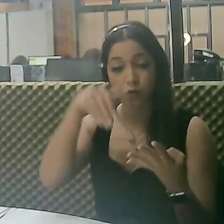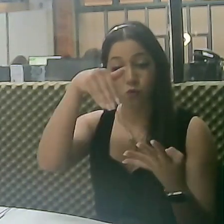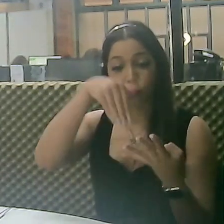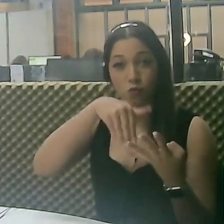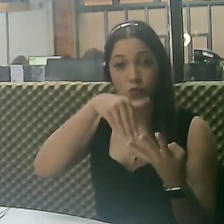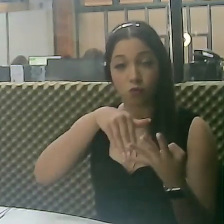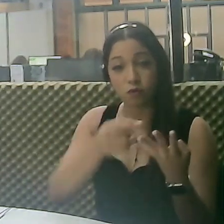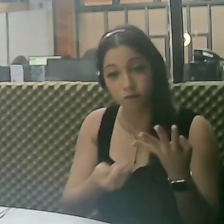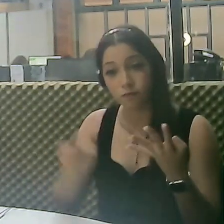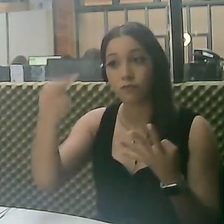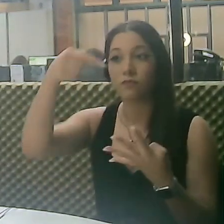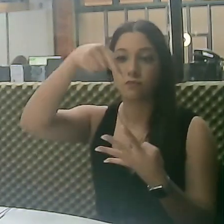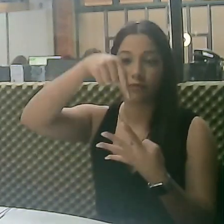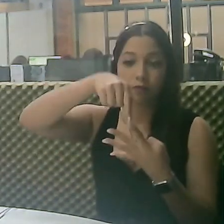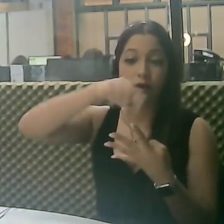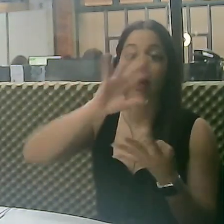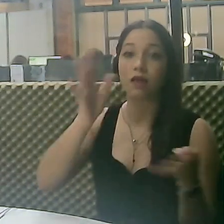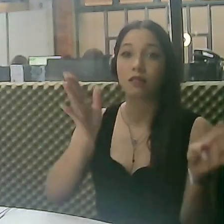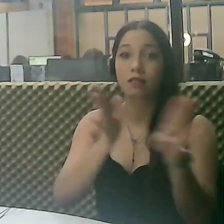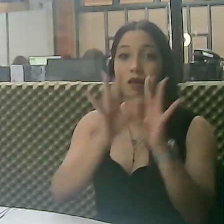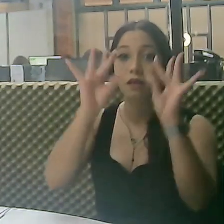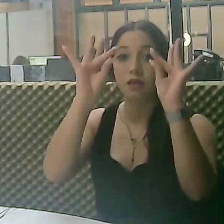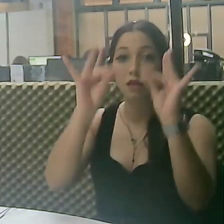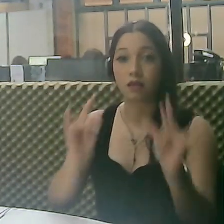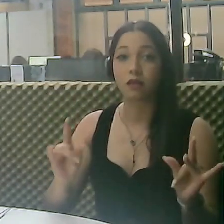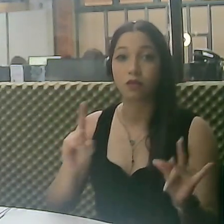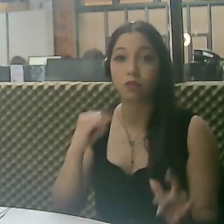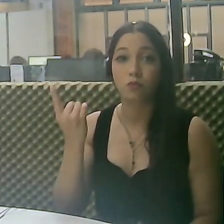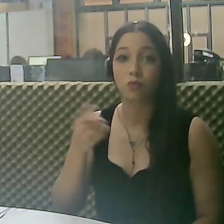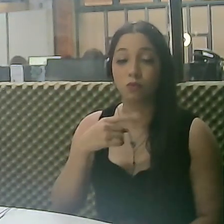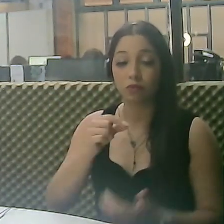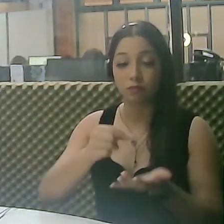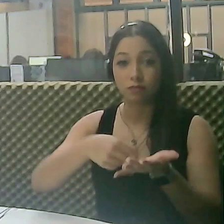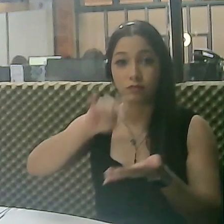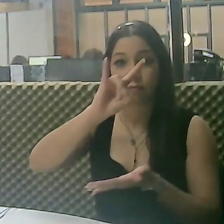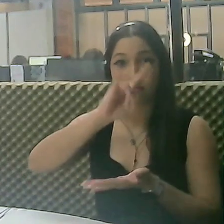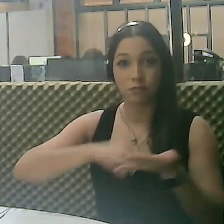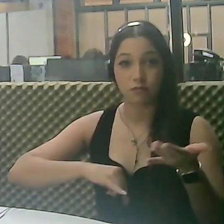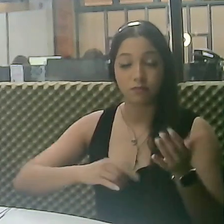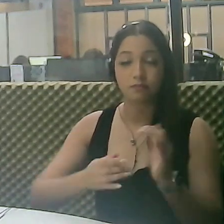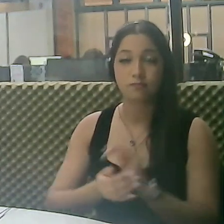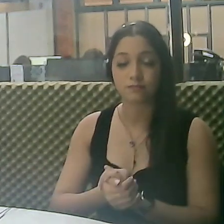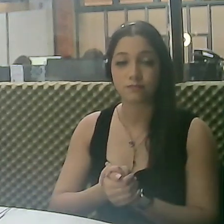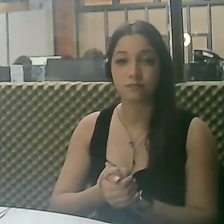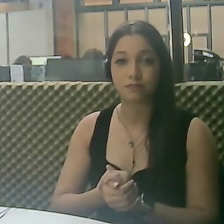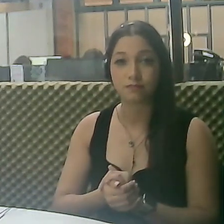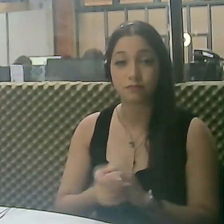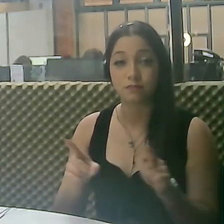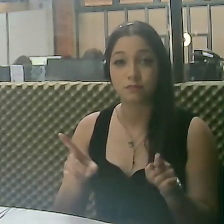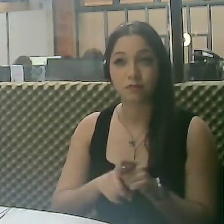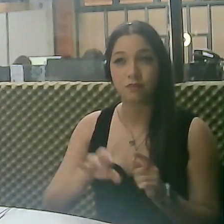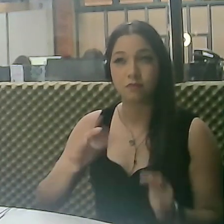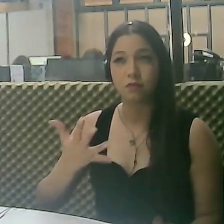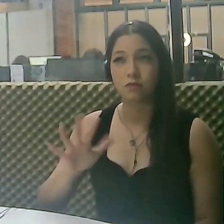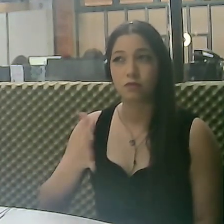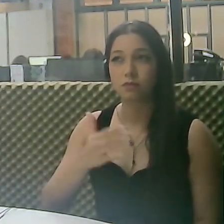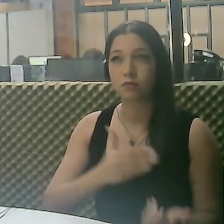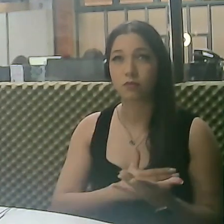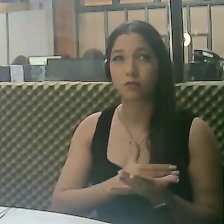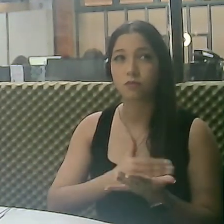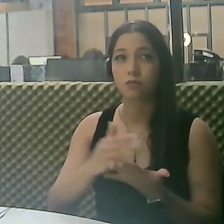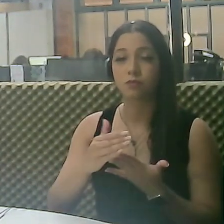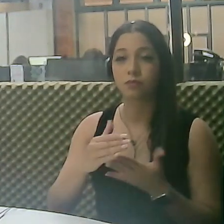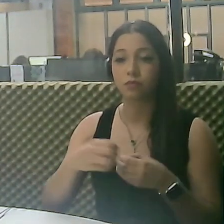último, retorna até a gente zerar todos aqueles cadastros que contêm no distrito. Nós estamos com a previsão de iniciar